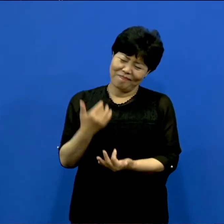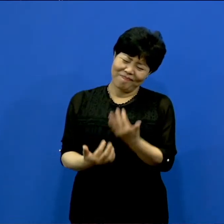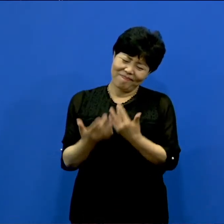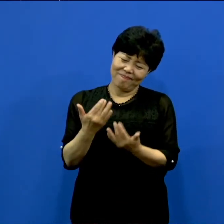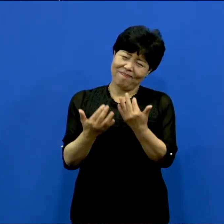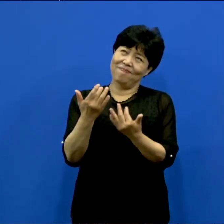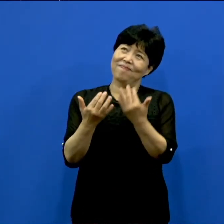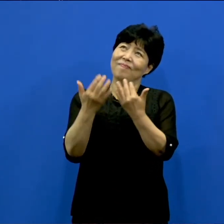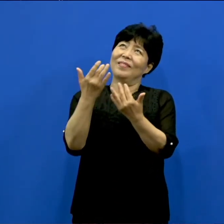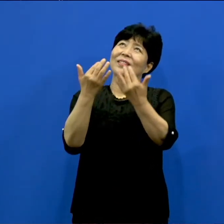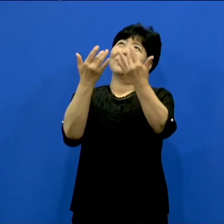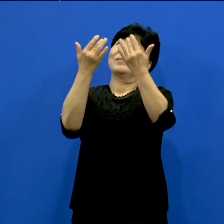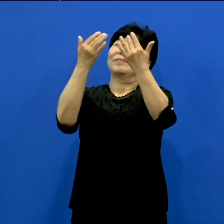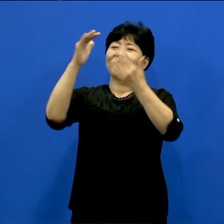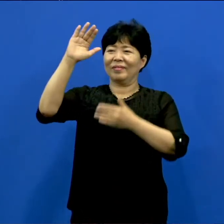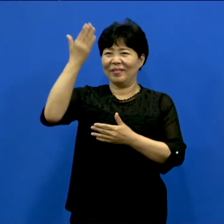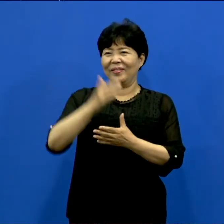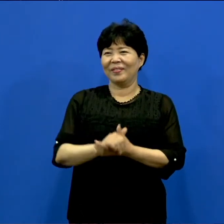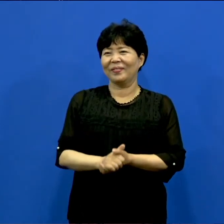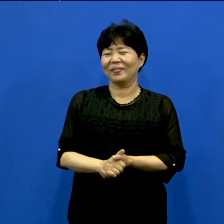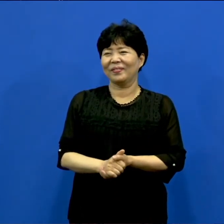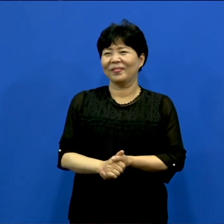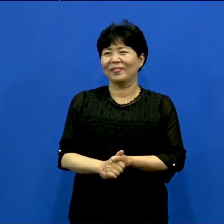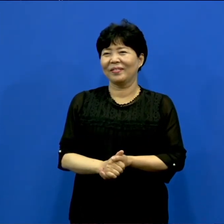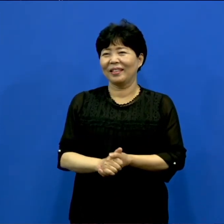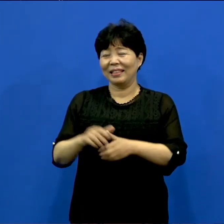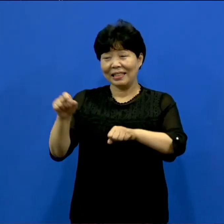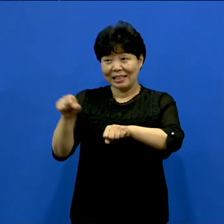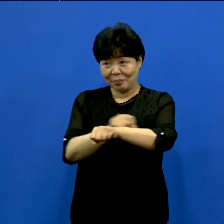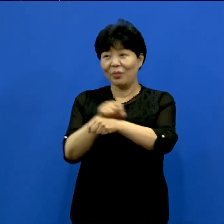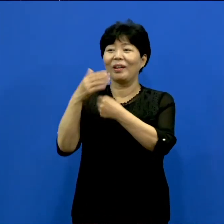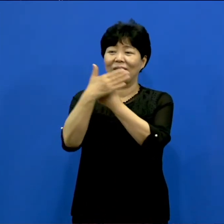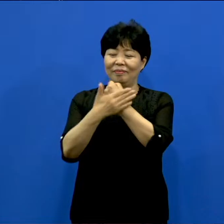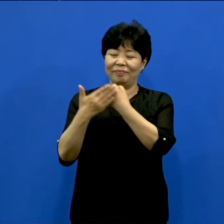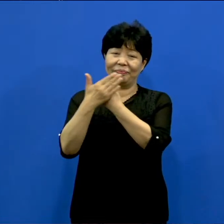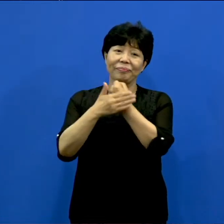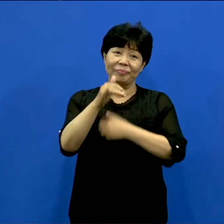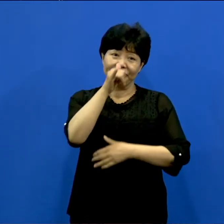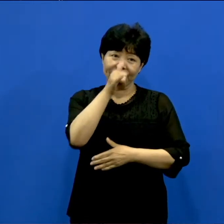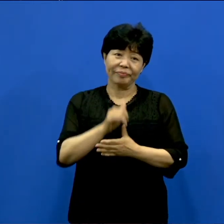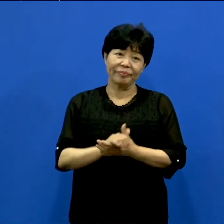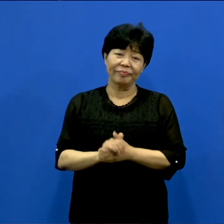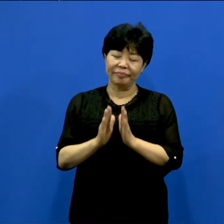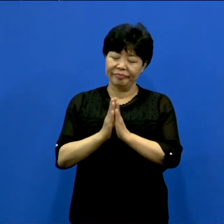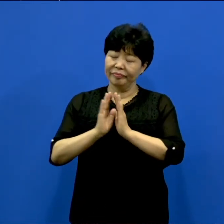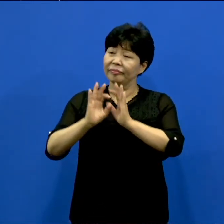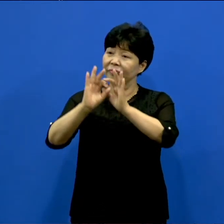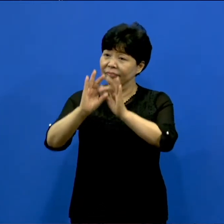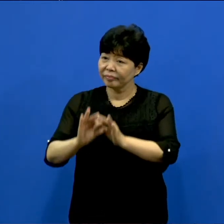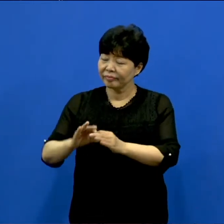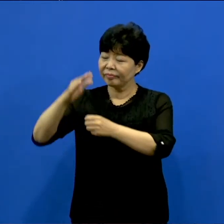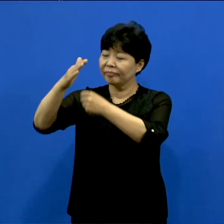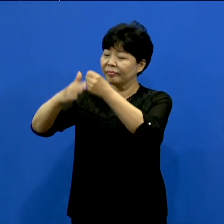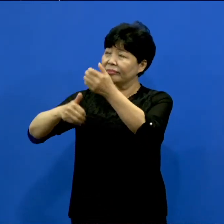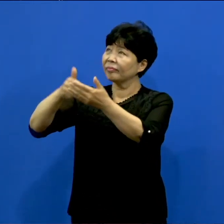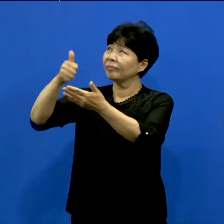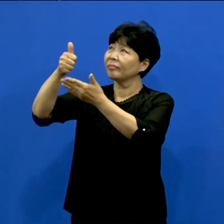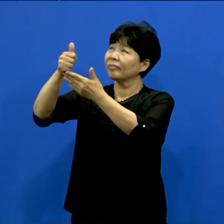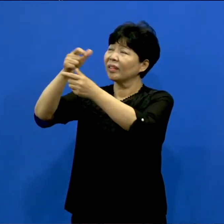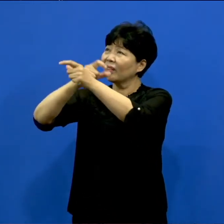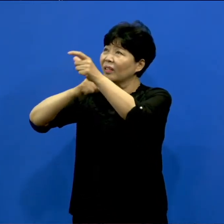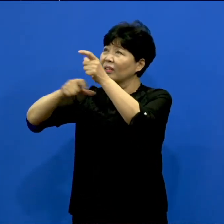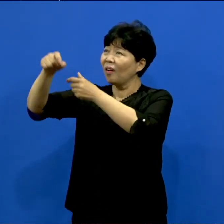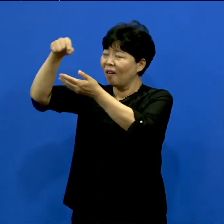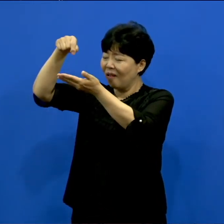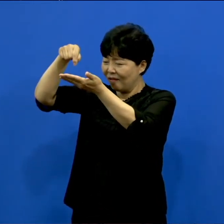시간 속에 카이로스가 기다리고 있다는 거잖아요. 그래서 기도를 통하여 하나님과의 관계가 깊어져가는 경험을 해보지 않고는